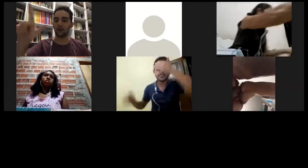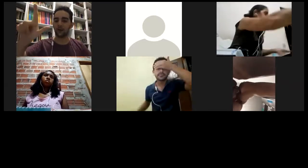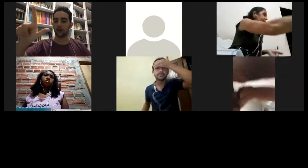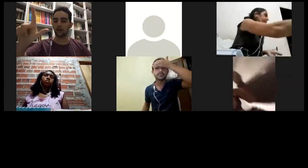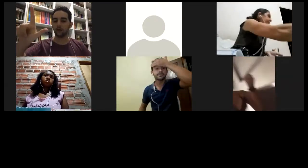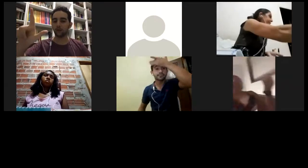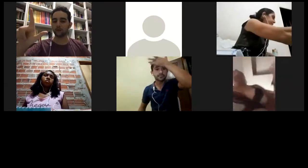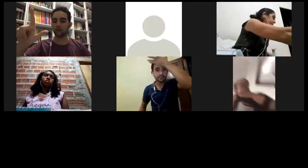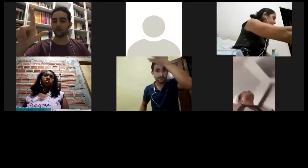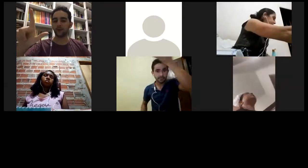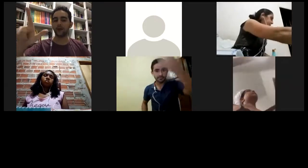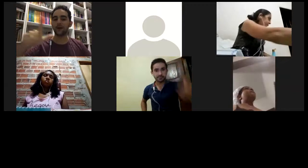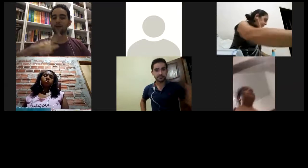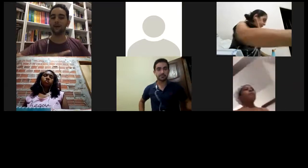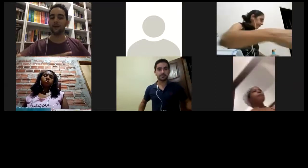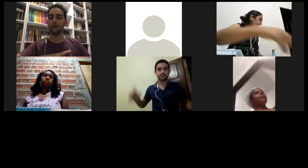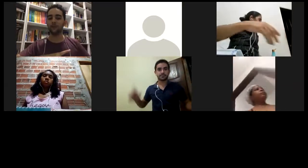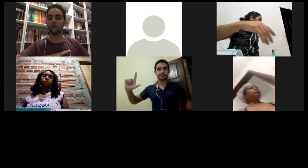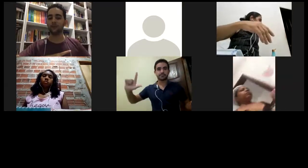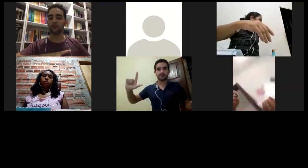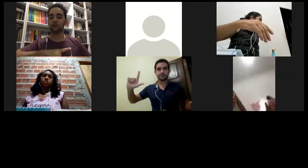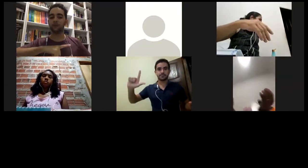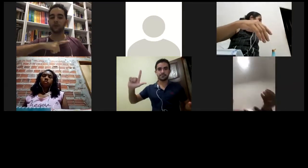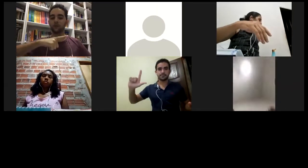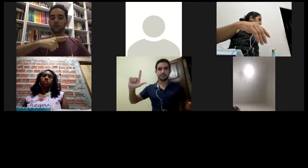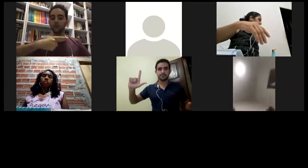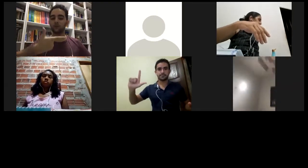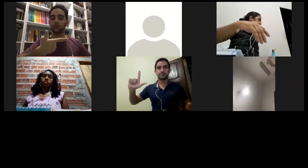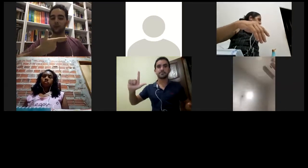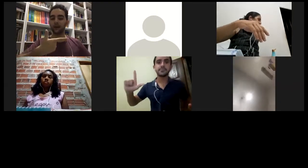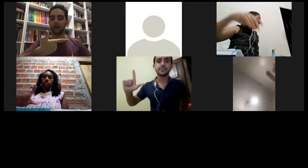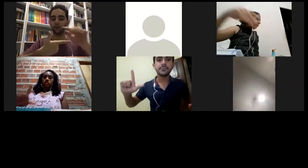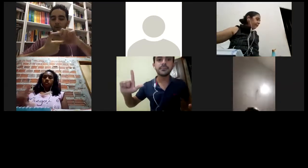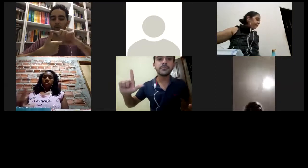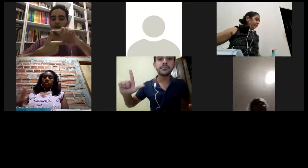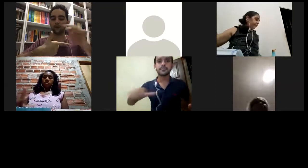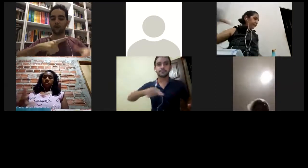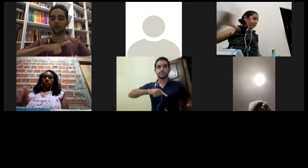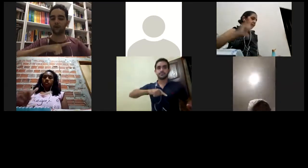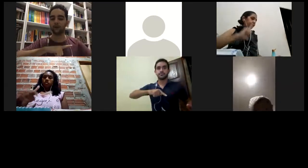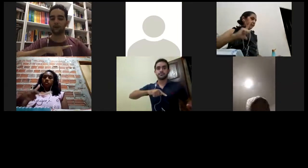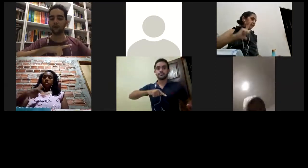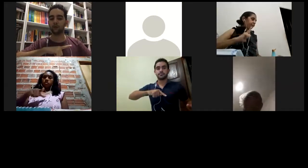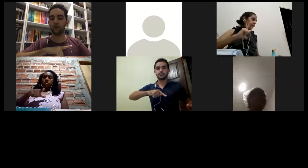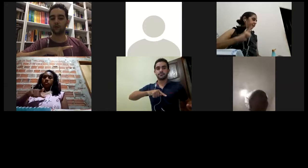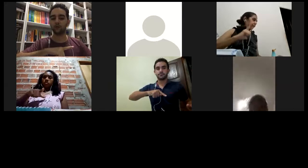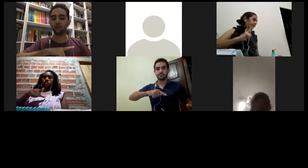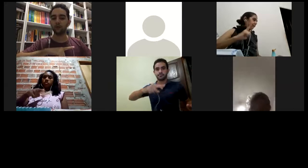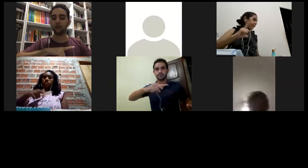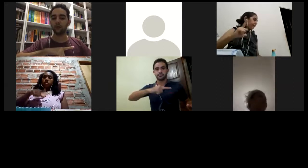Ter é a configuração de mão em L e aponta para você com o polegar. O polegar fica trisca aqui no seu